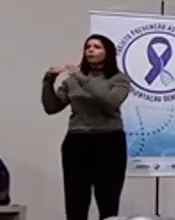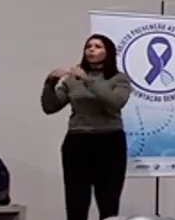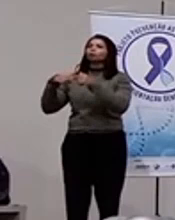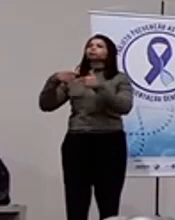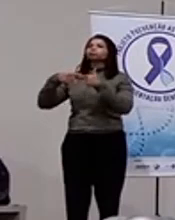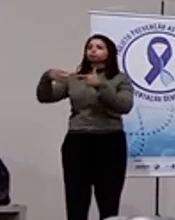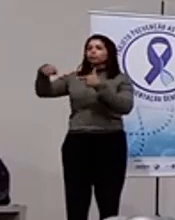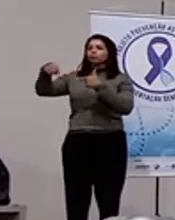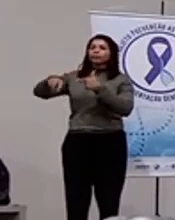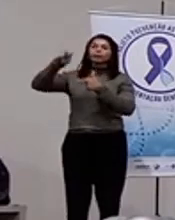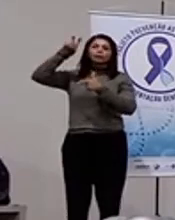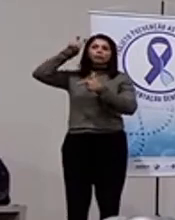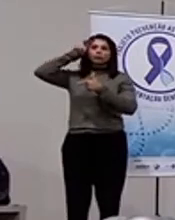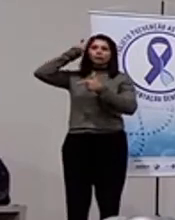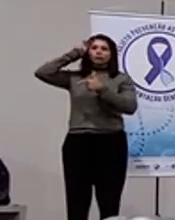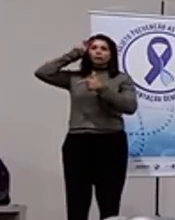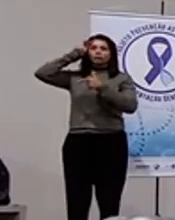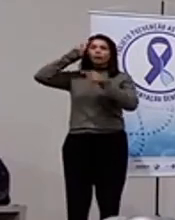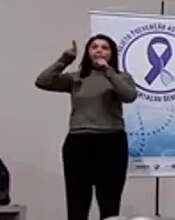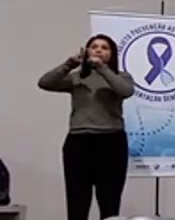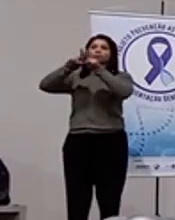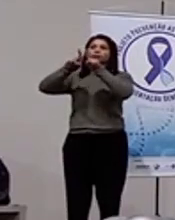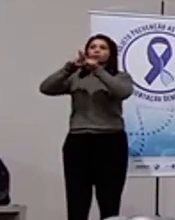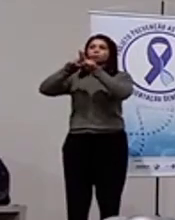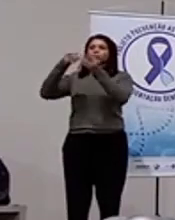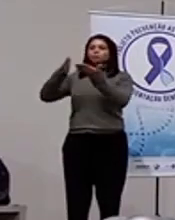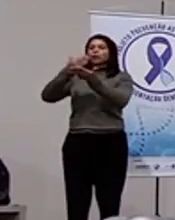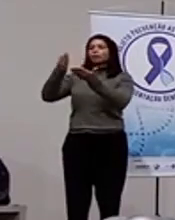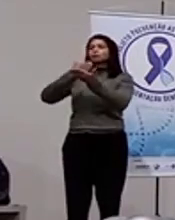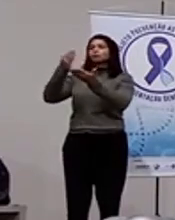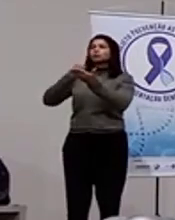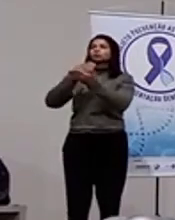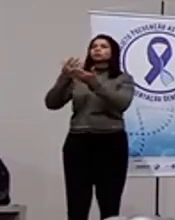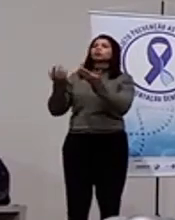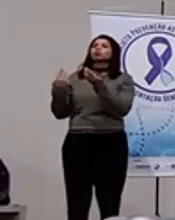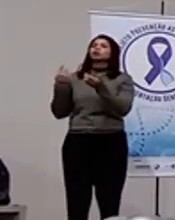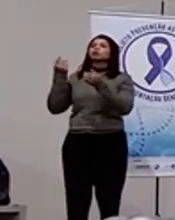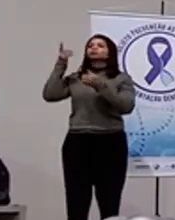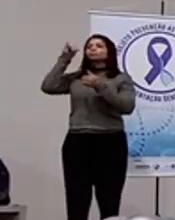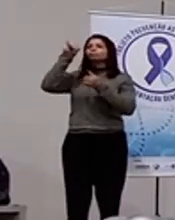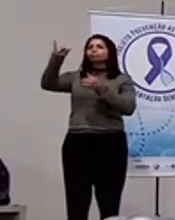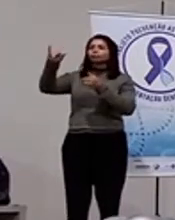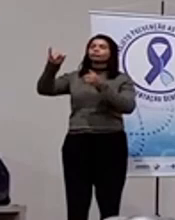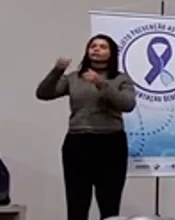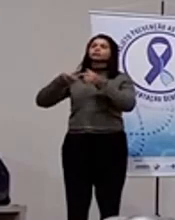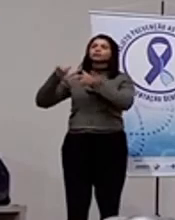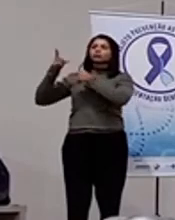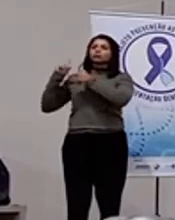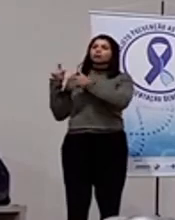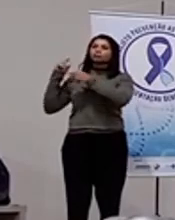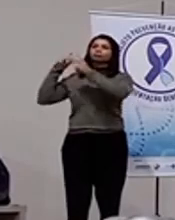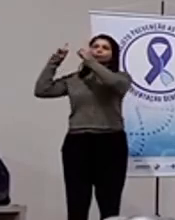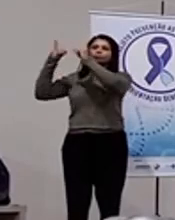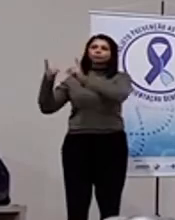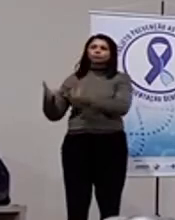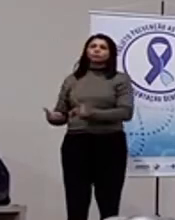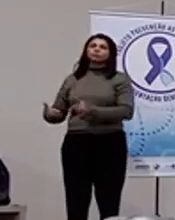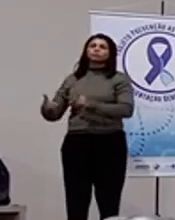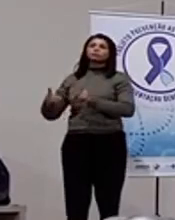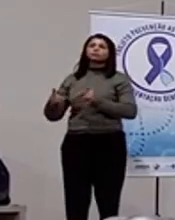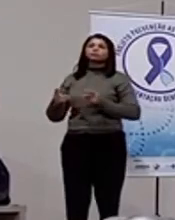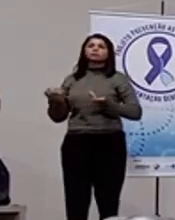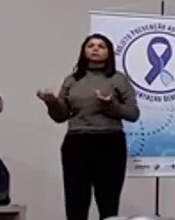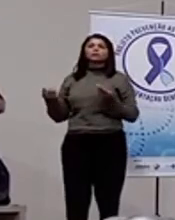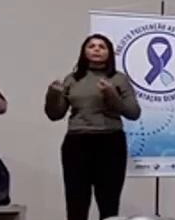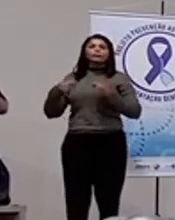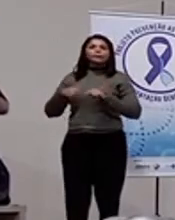bem como a cartilha de prevenção às deficiências que será disponibilizada. Gostaria de registrar aqui também e informar